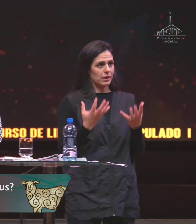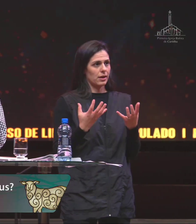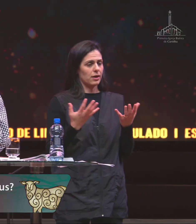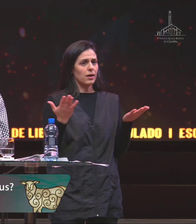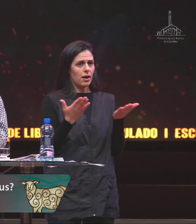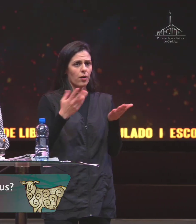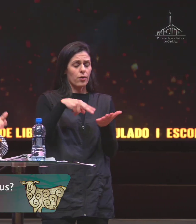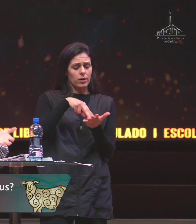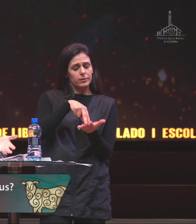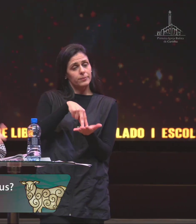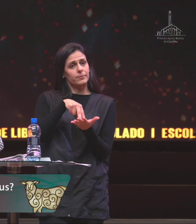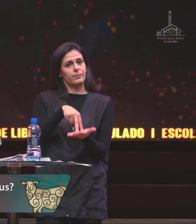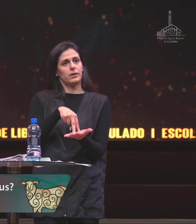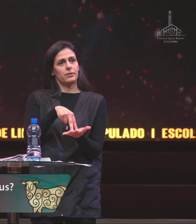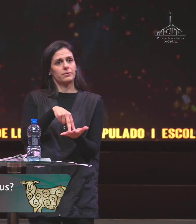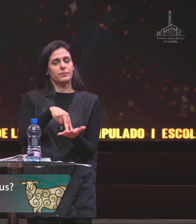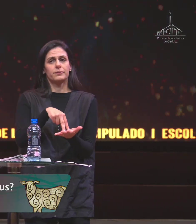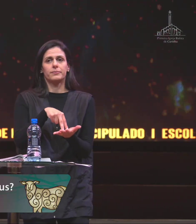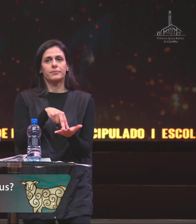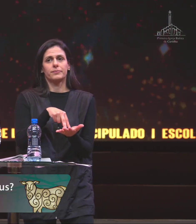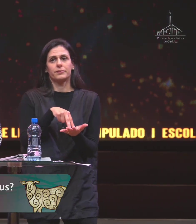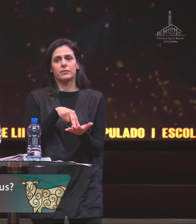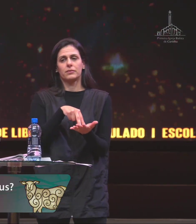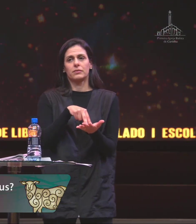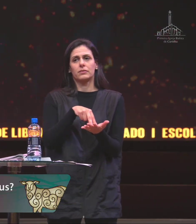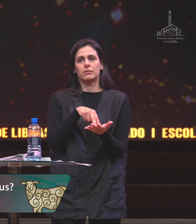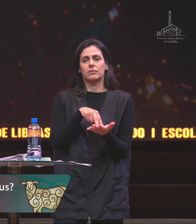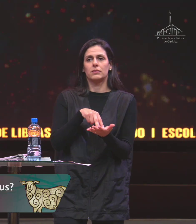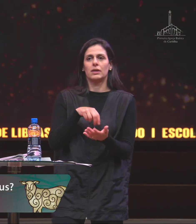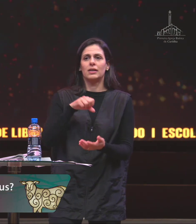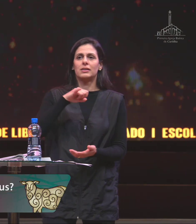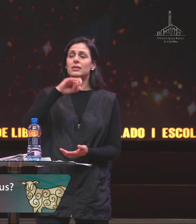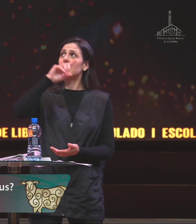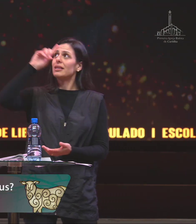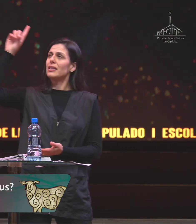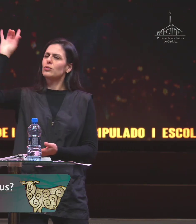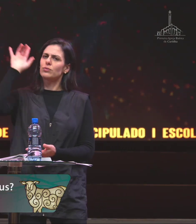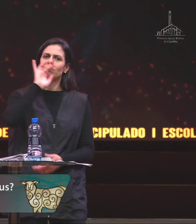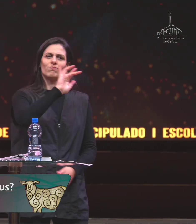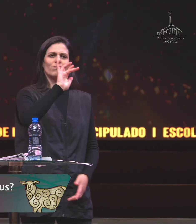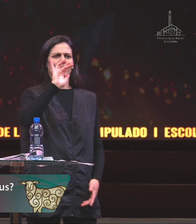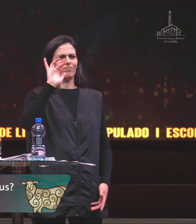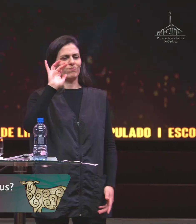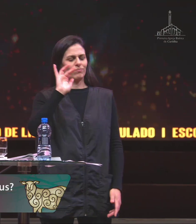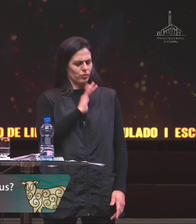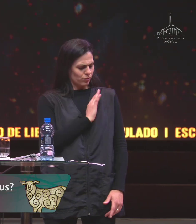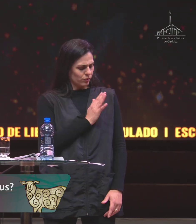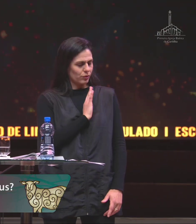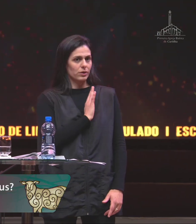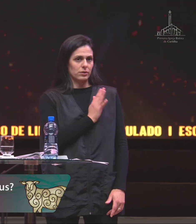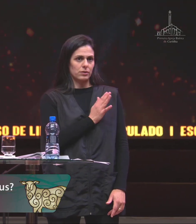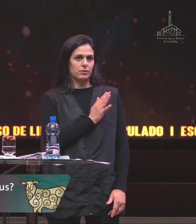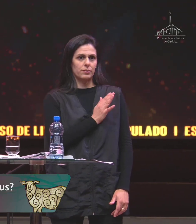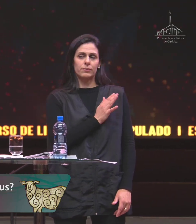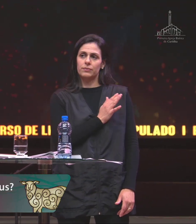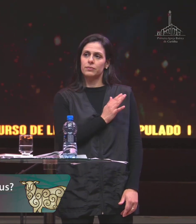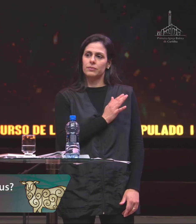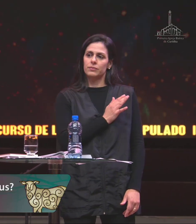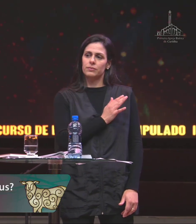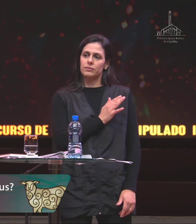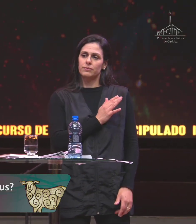filhos na forma que eu vivia. E eu tinha decidido isso, ponto final. Essa era a